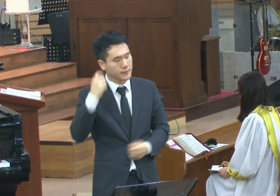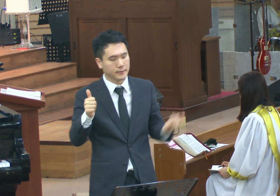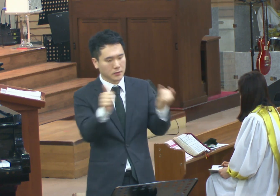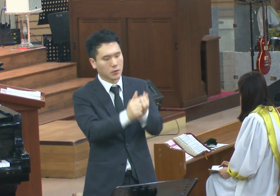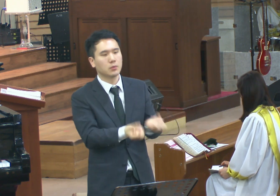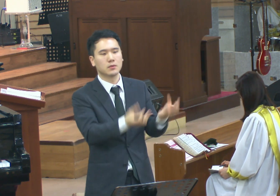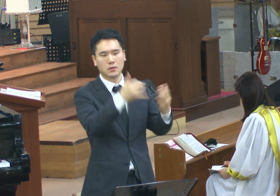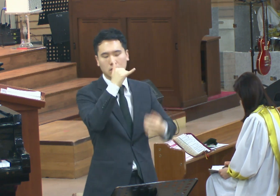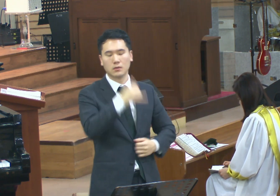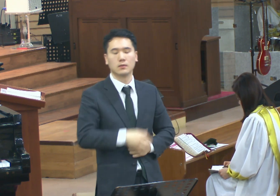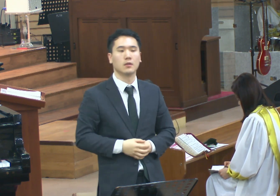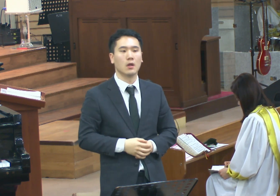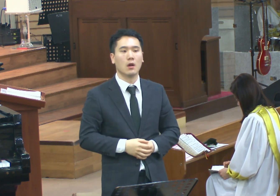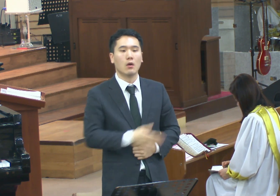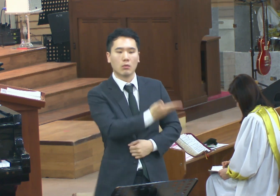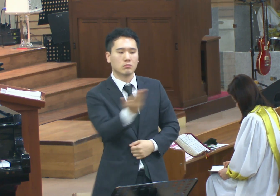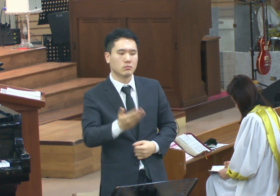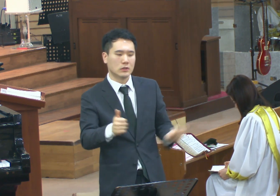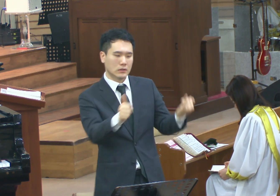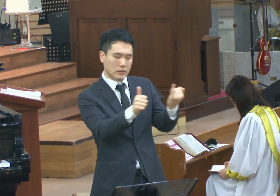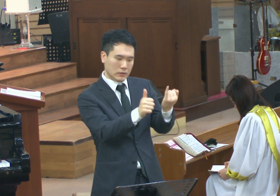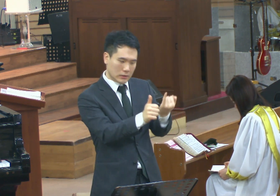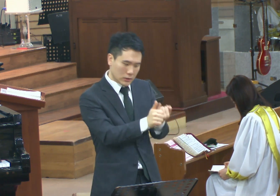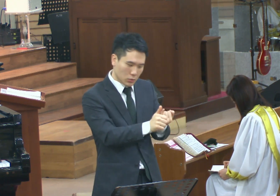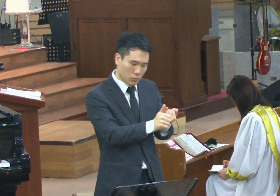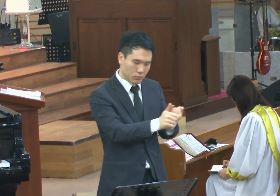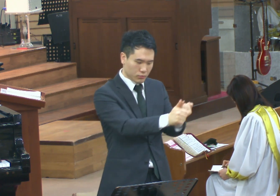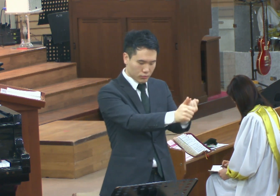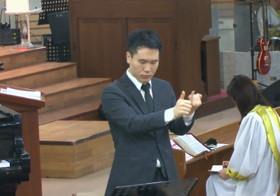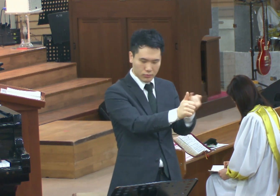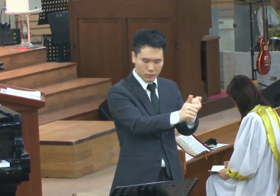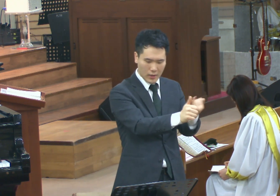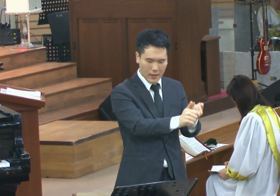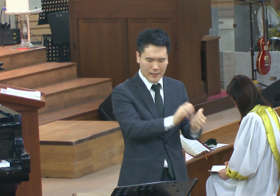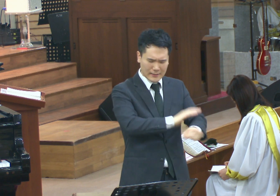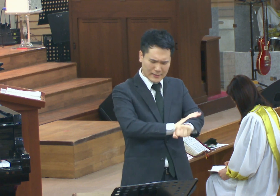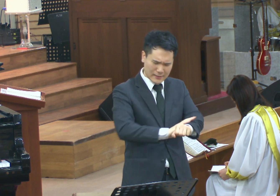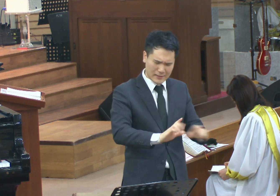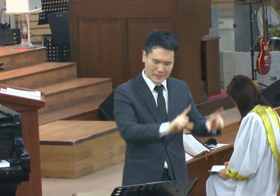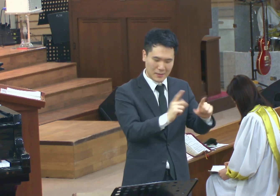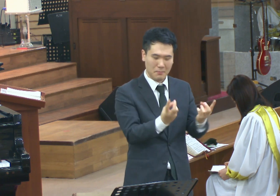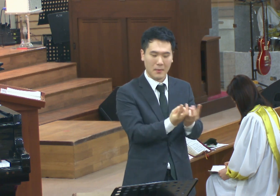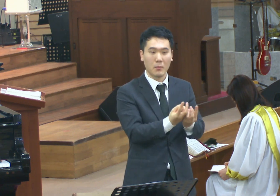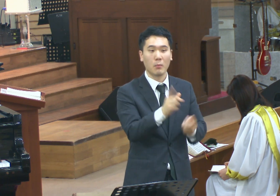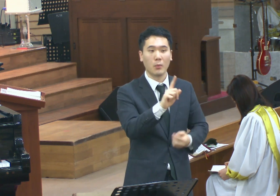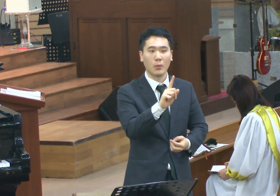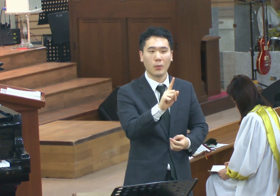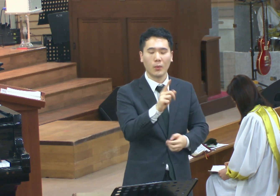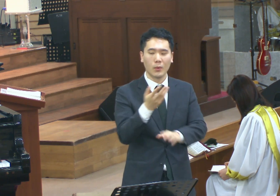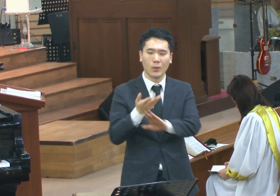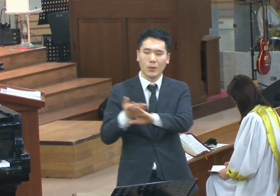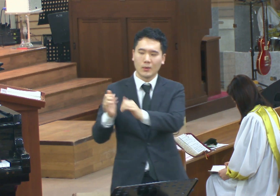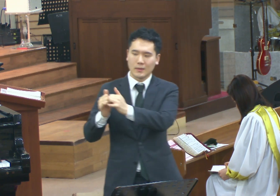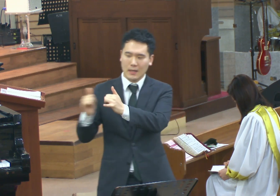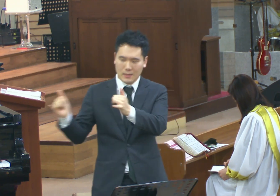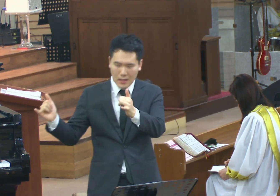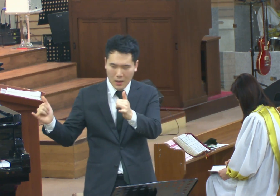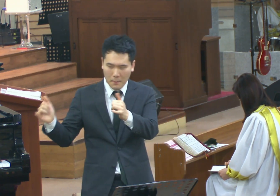방법은 다른 사랑의 대상을 두지 않는 거예요. 그냥 배우지 않는 사랑하는 거예요. 그러면 길게 갈 수 있고